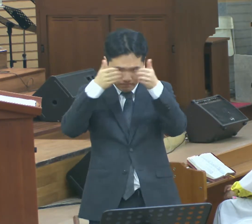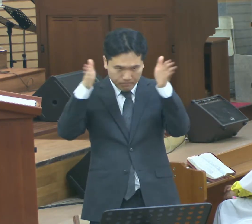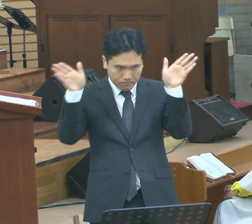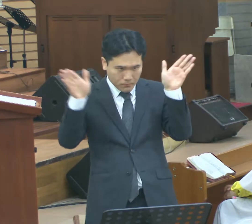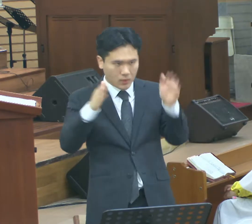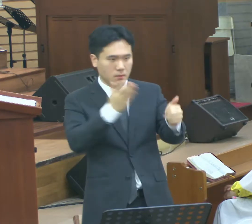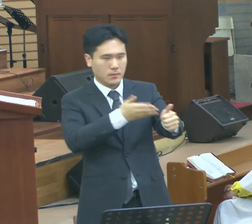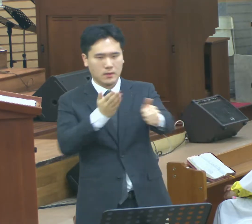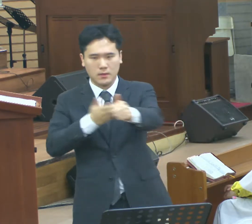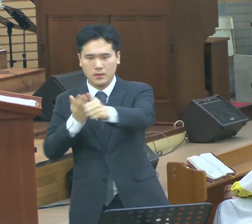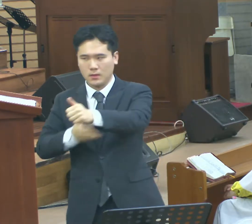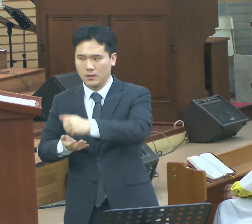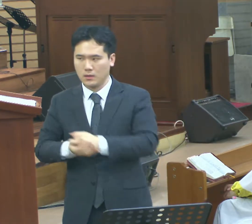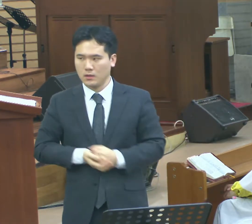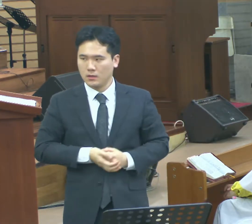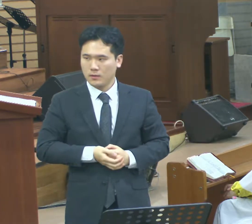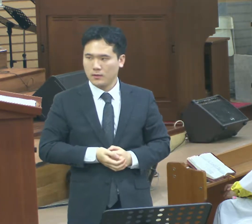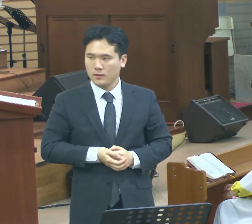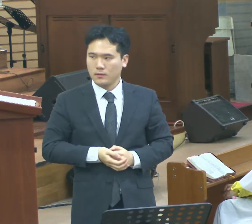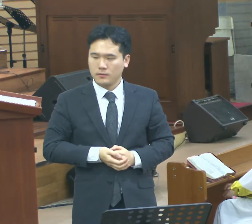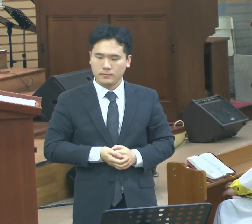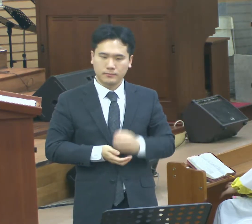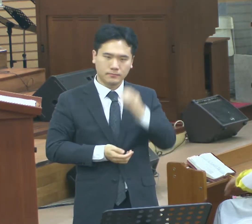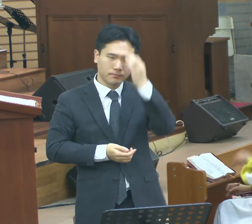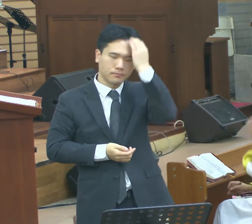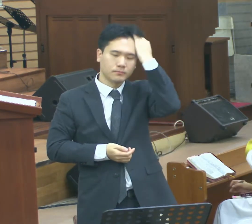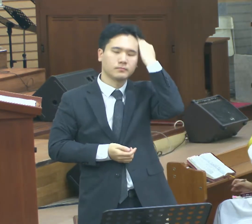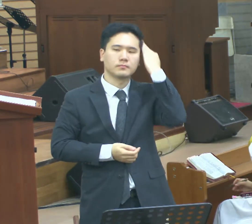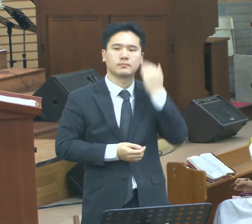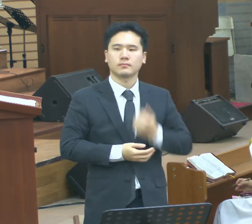그래서 선교적인 교회가 되는 게 너무너무 중요해요.